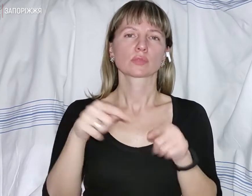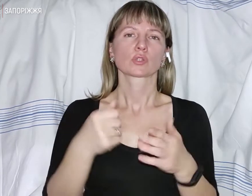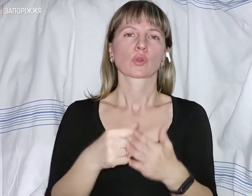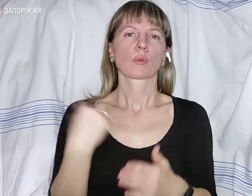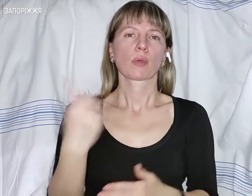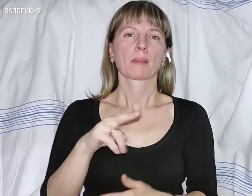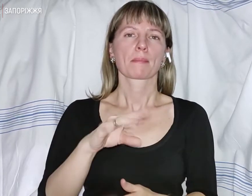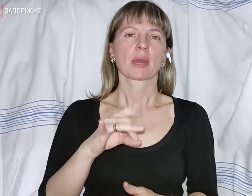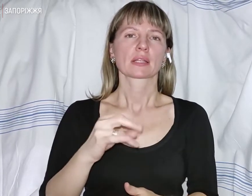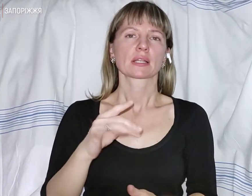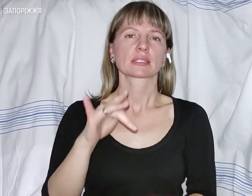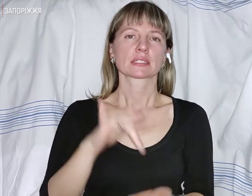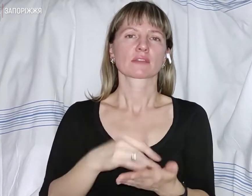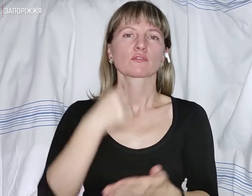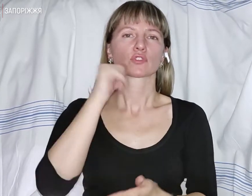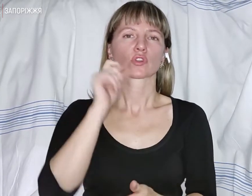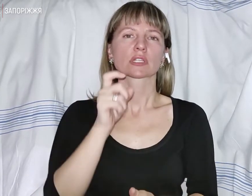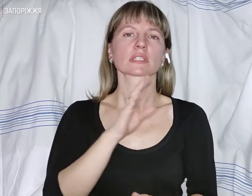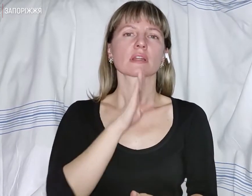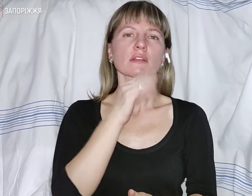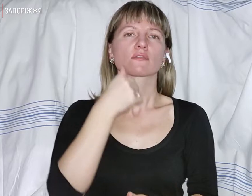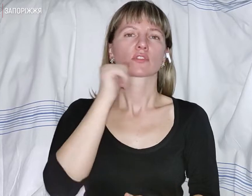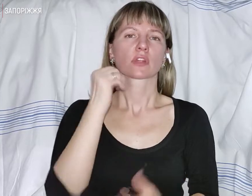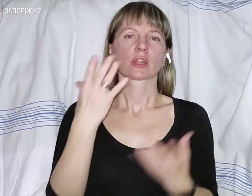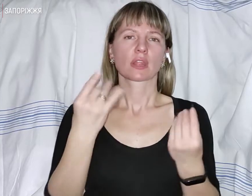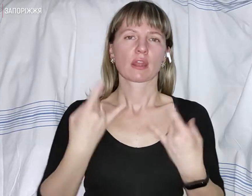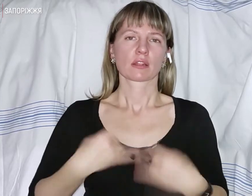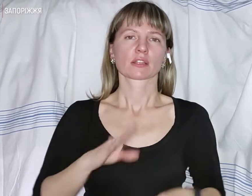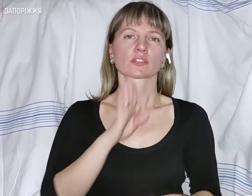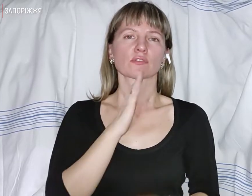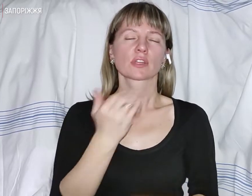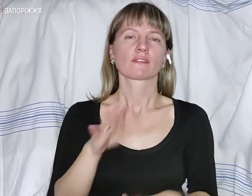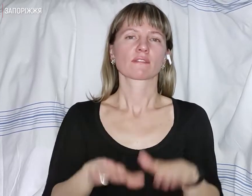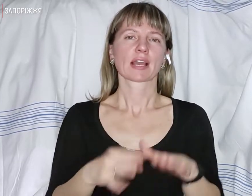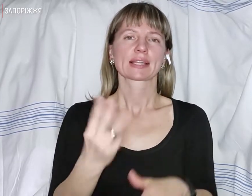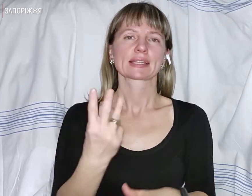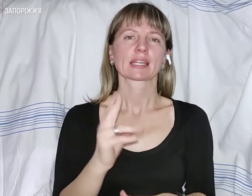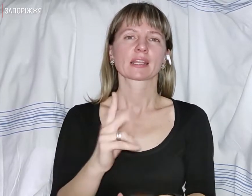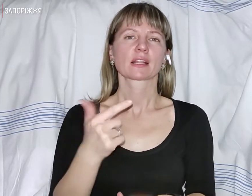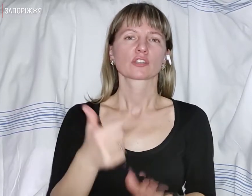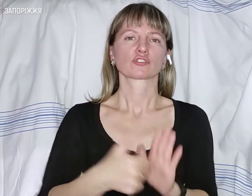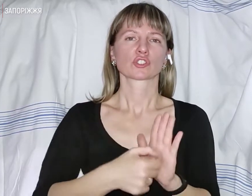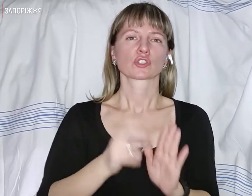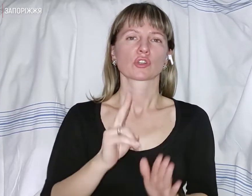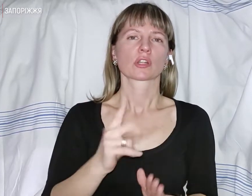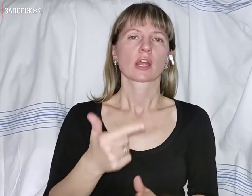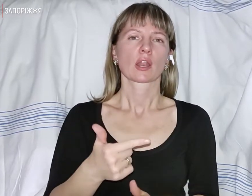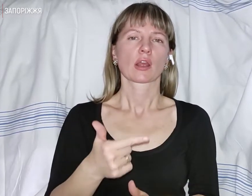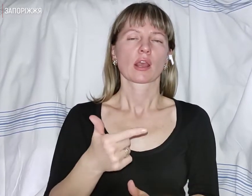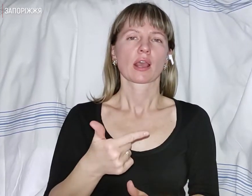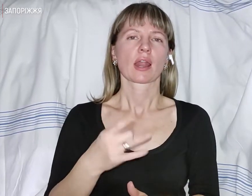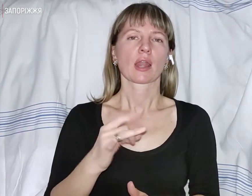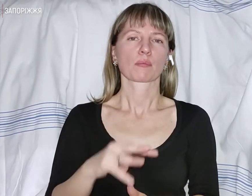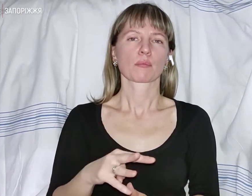А давай мама тебе включу, давай, иди сюда. Сядь, Антон. Папа сказал, что ты хорошо кушал. Молодец.